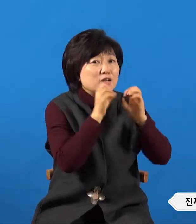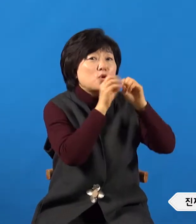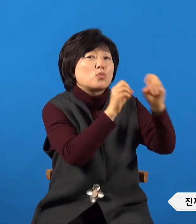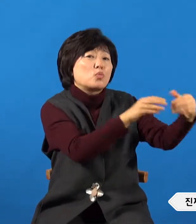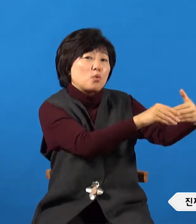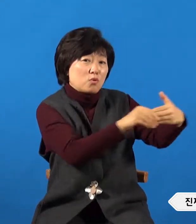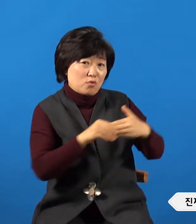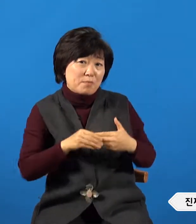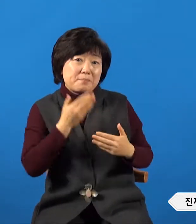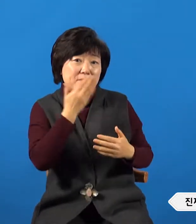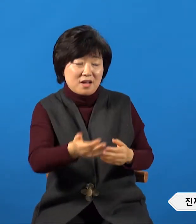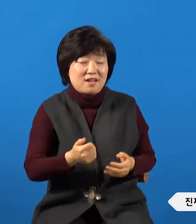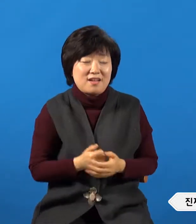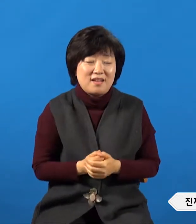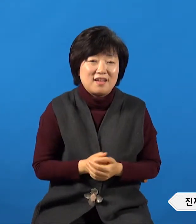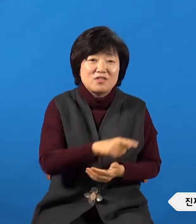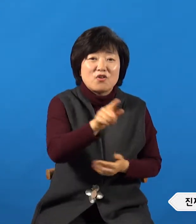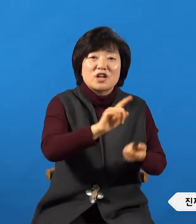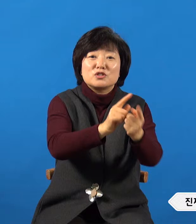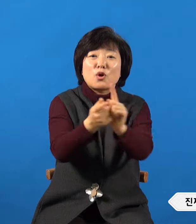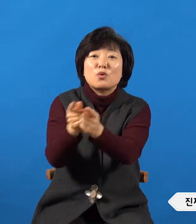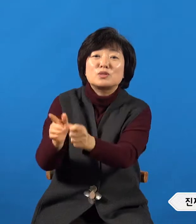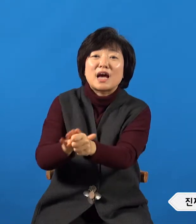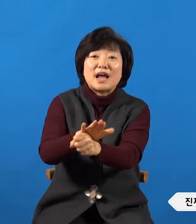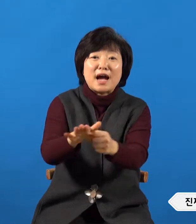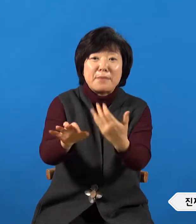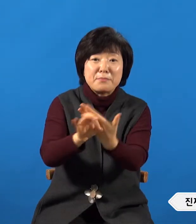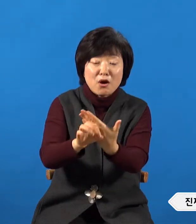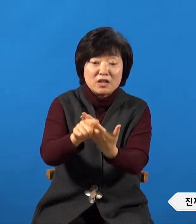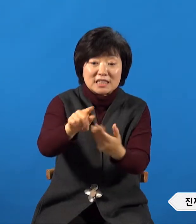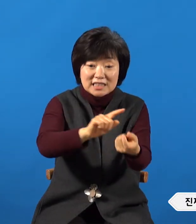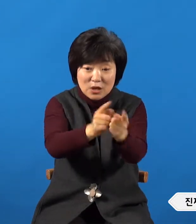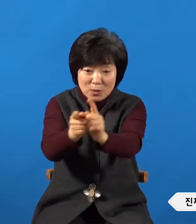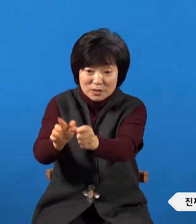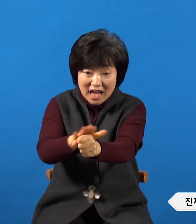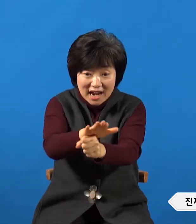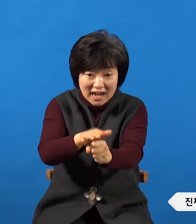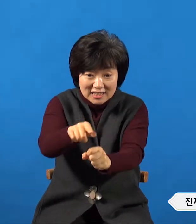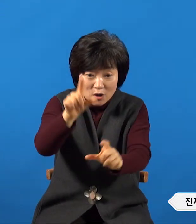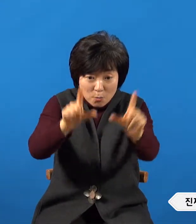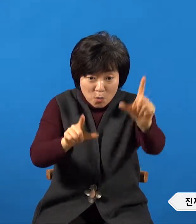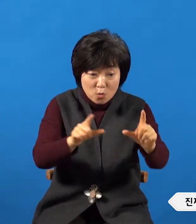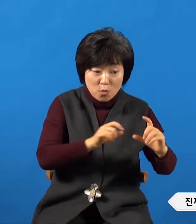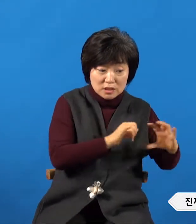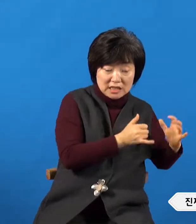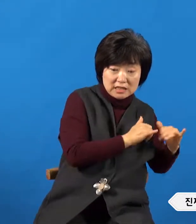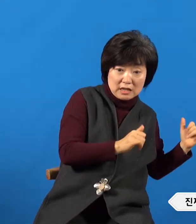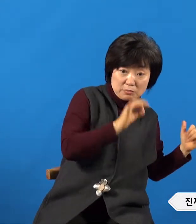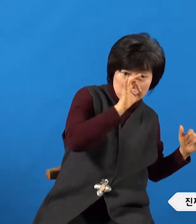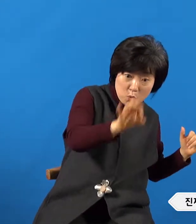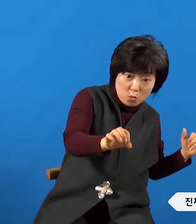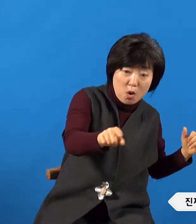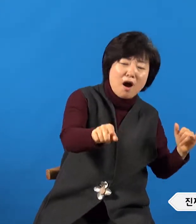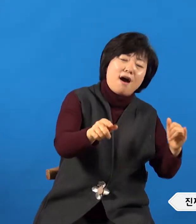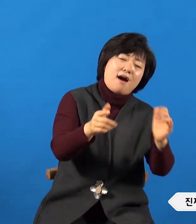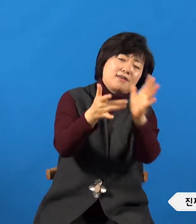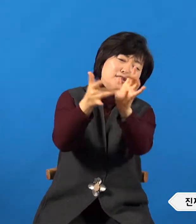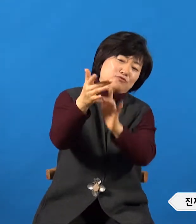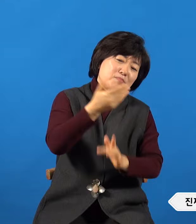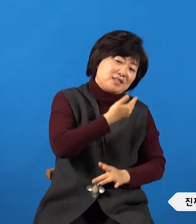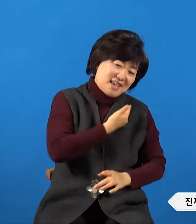그래서 성경은 뭐라고 말씀합니까? 너희가 서로 사랑하면 그 서로 사랑함을 통해 세상이 너희가 내 제자인